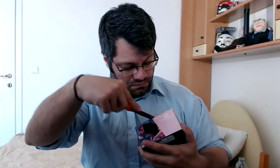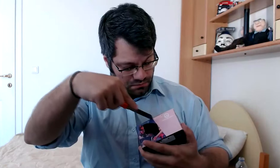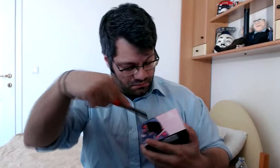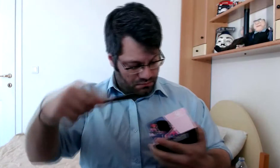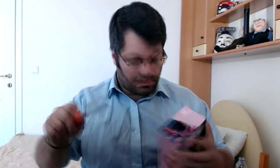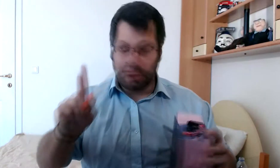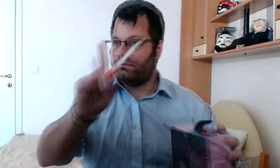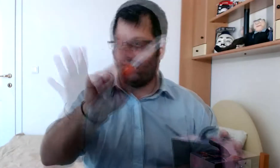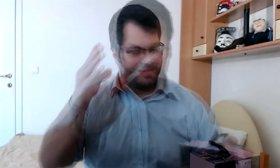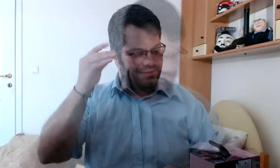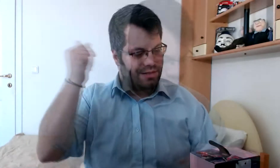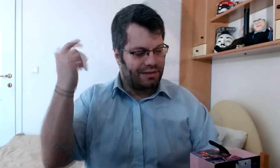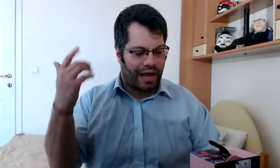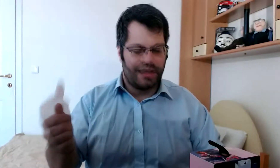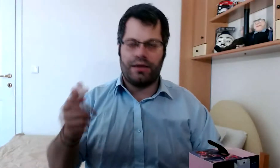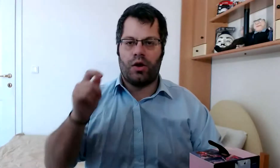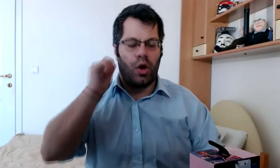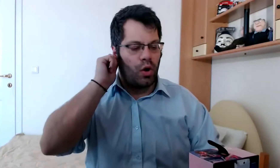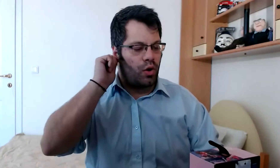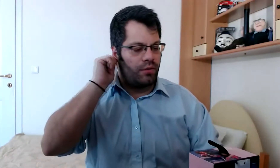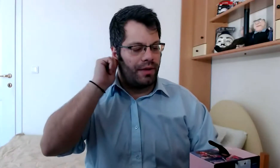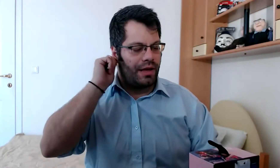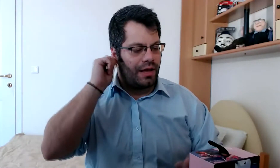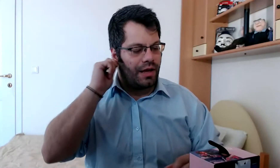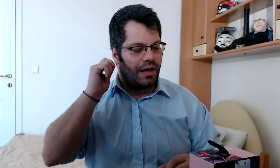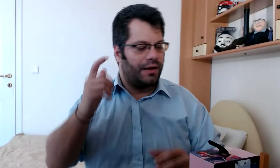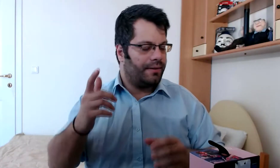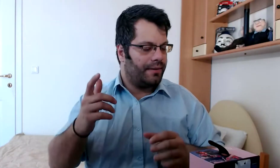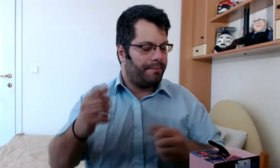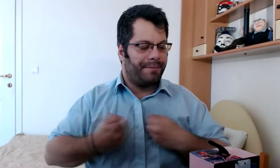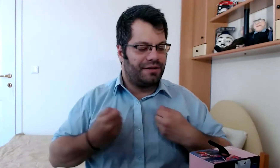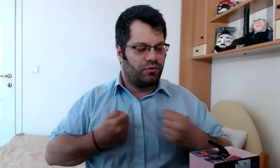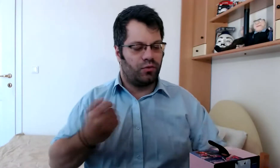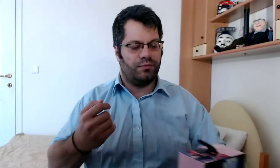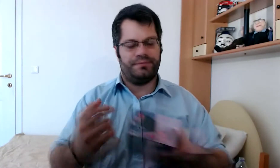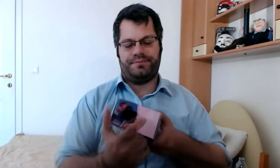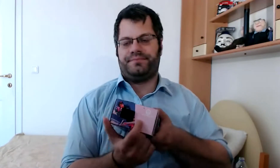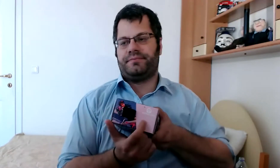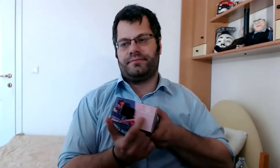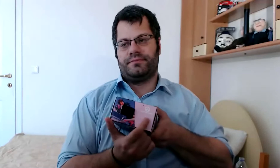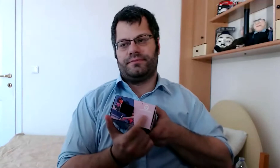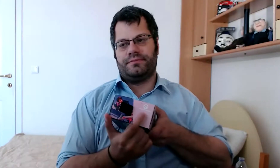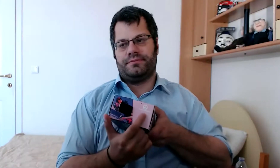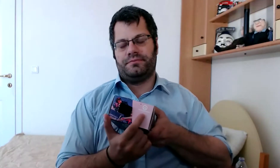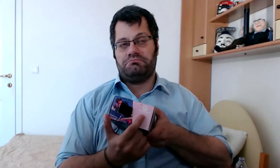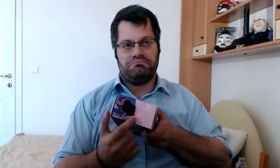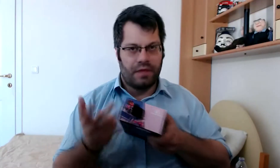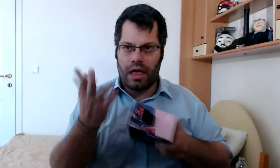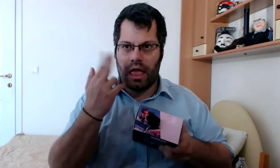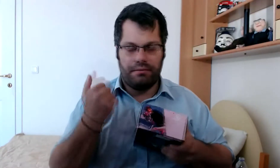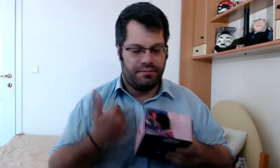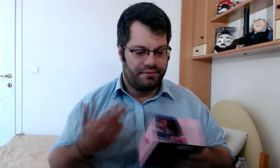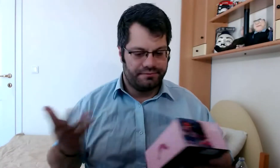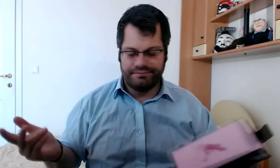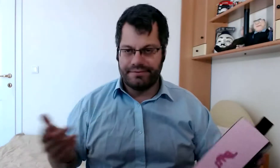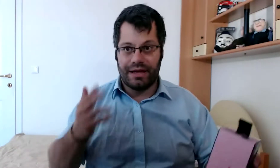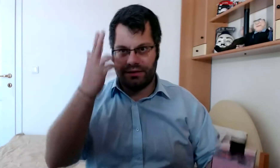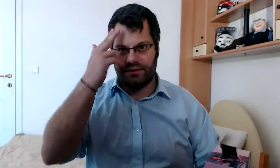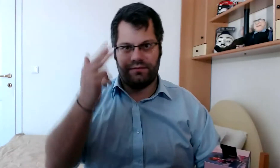Μισό. Ξέχασα. Έχει το όνομα του παιχνιδιού εδώ απάνω. Είμαι τυφλός. Δεν το